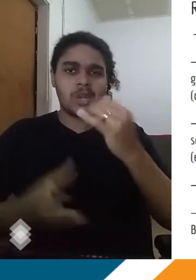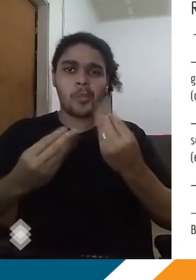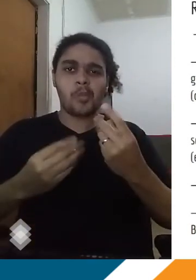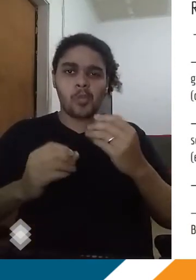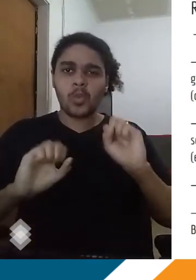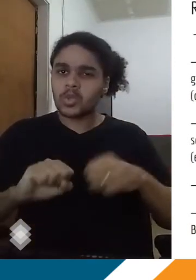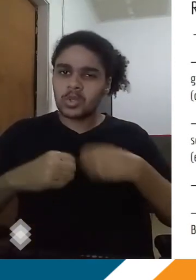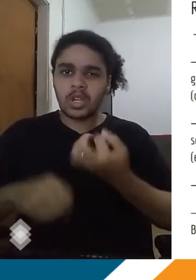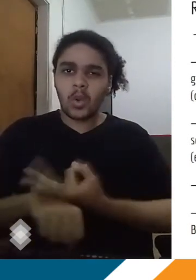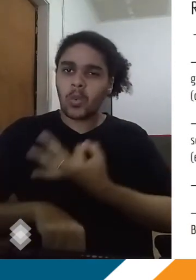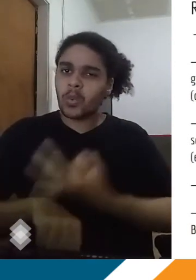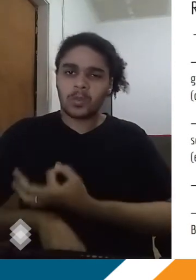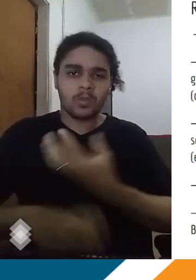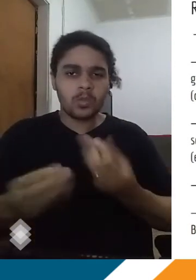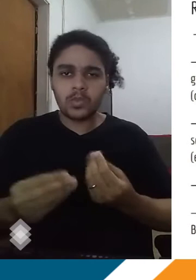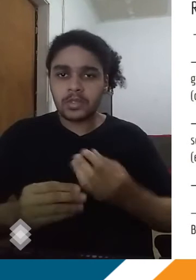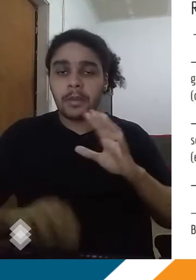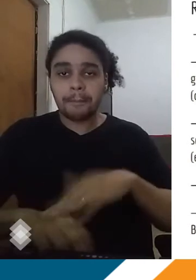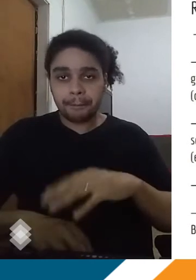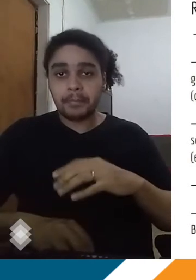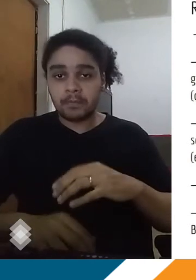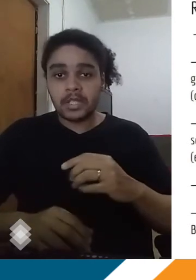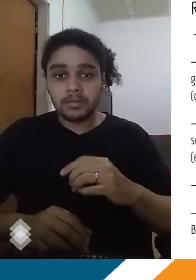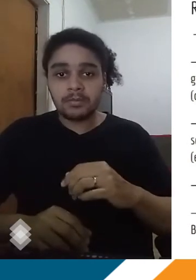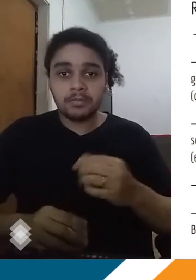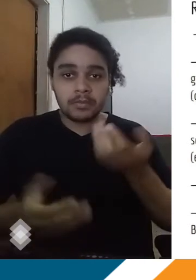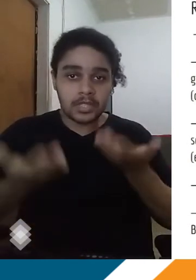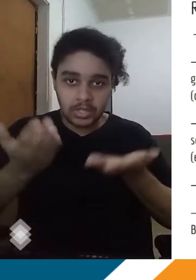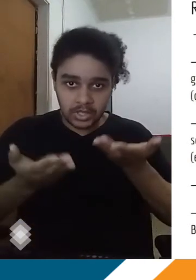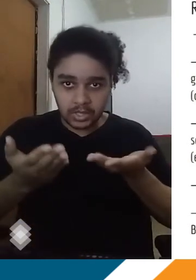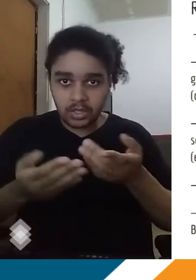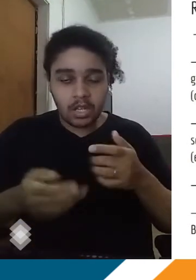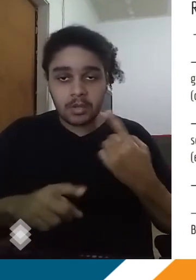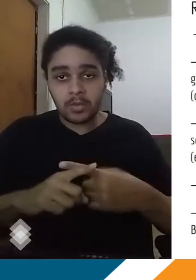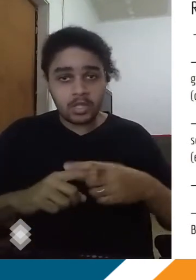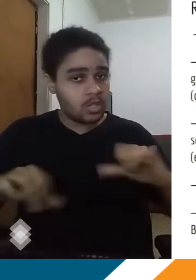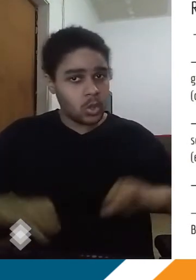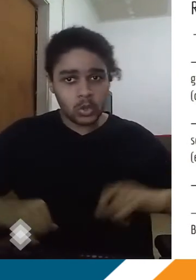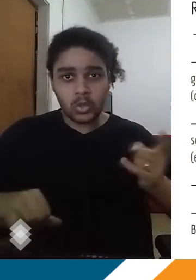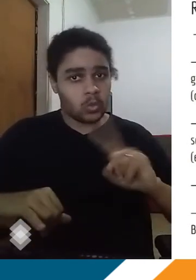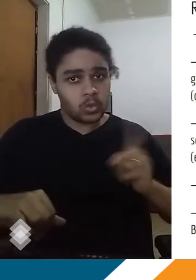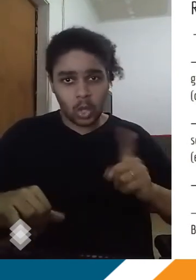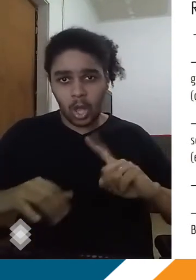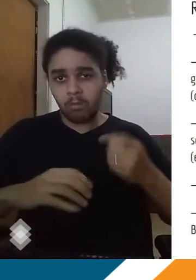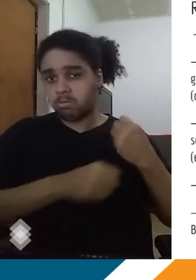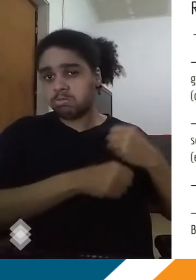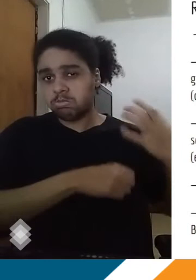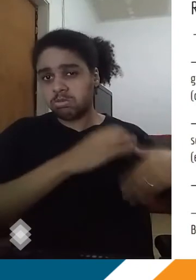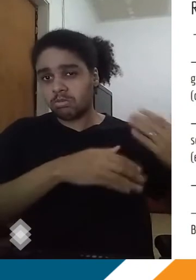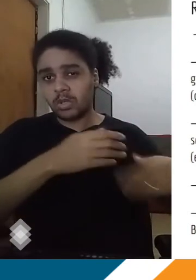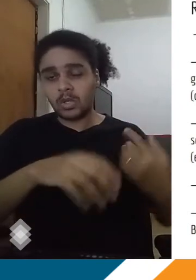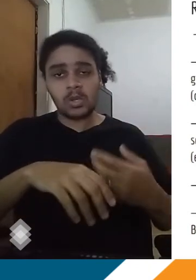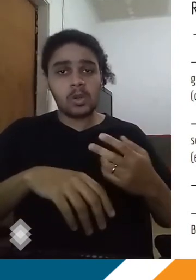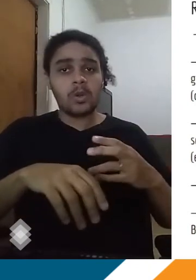muito antigas e muito resistentes, né? São estruturas mais estáveis, justamente porque elas não sofrem há milhões de